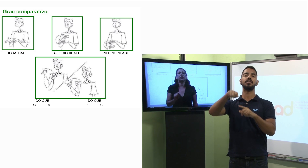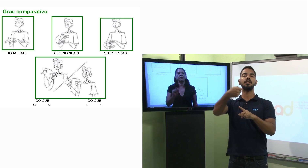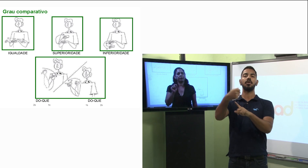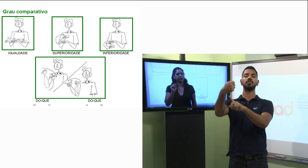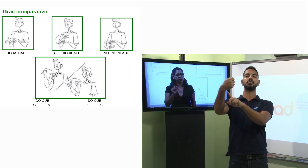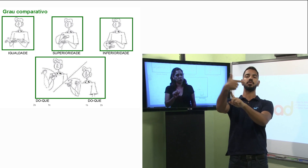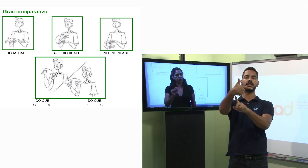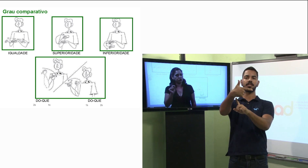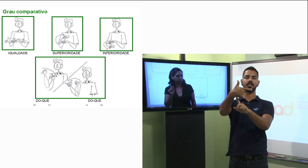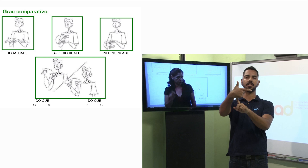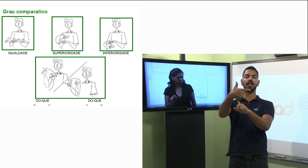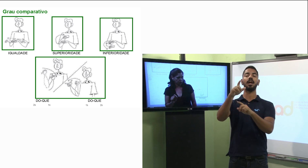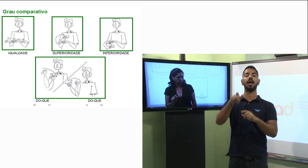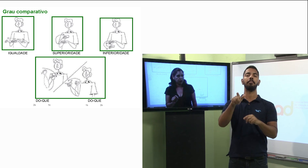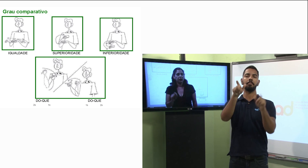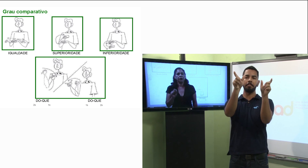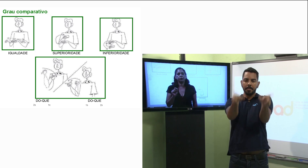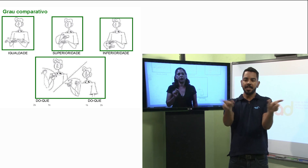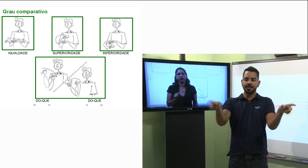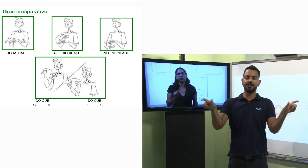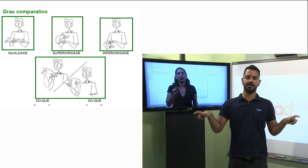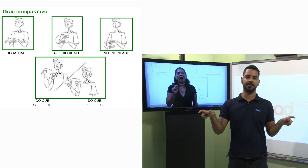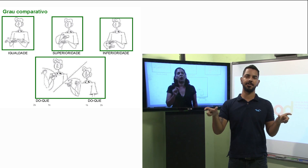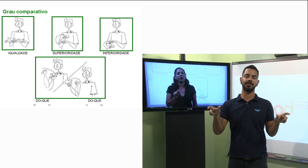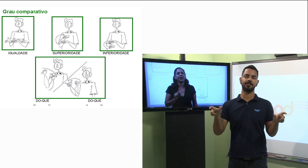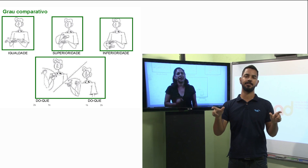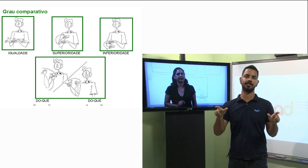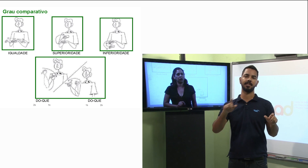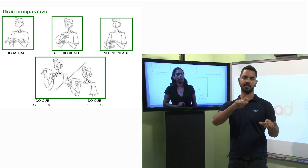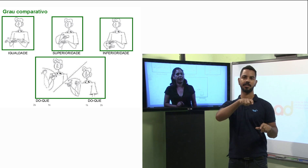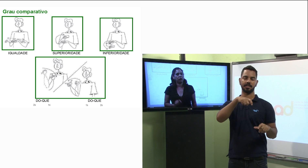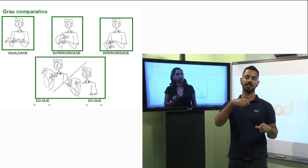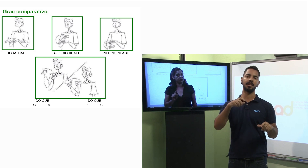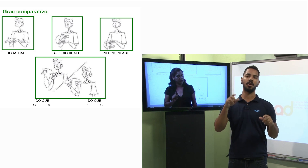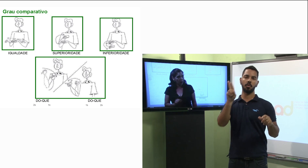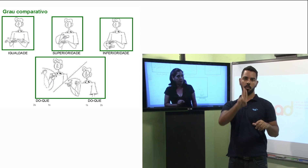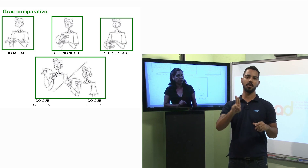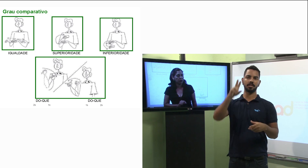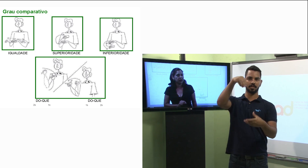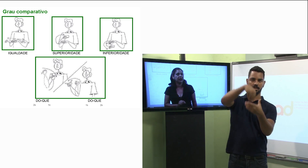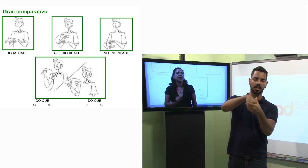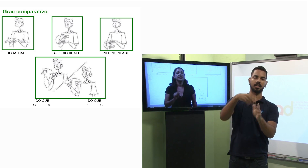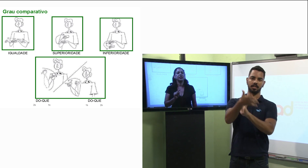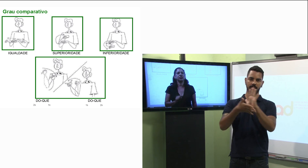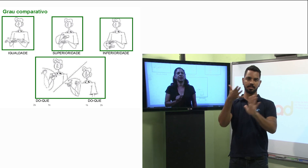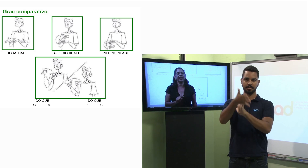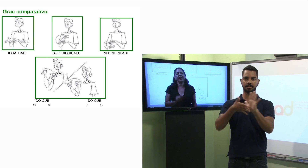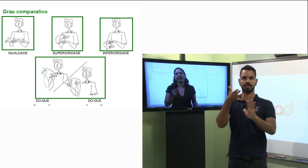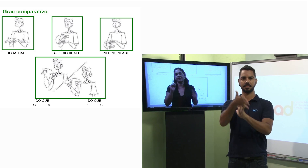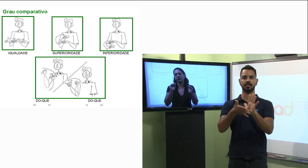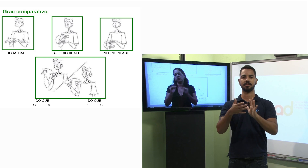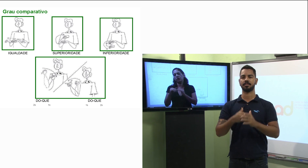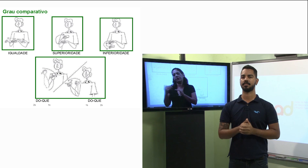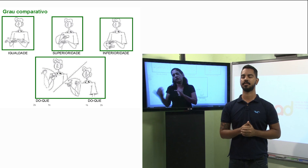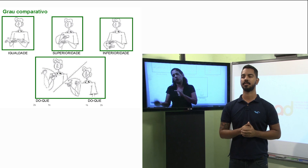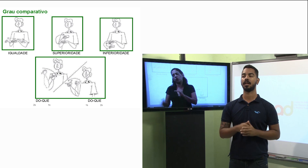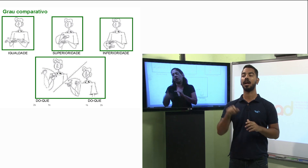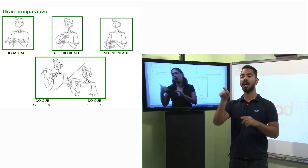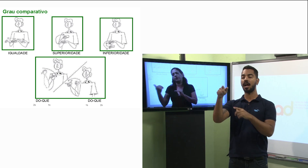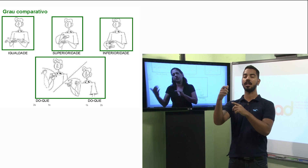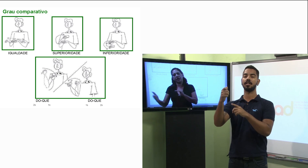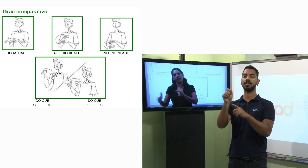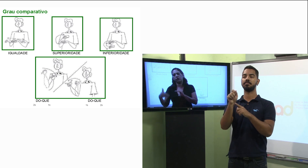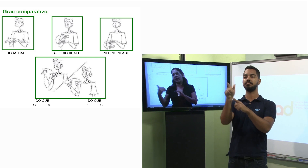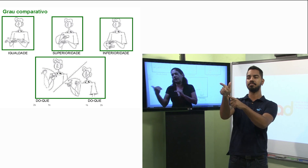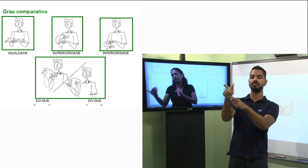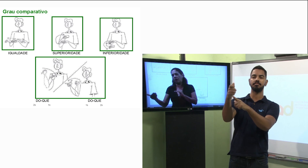tem inflexão para pessoas do discurso. E por isso, a orientação para onde o sinal aponta indicará a segunda